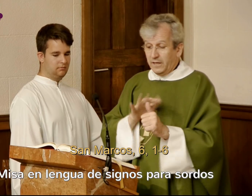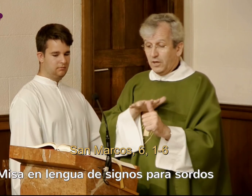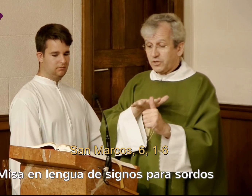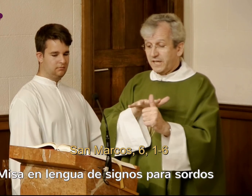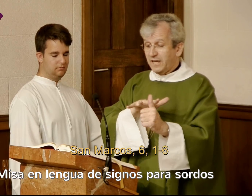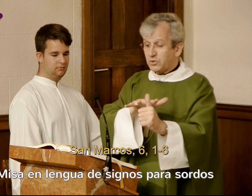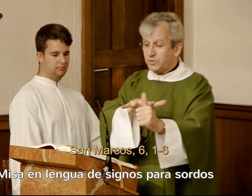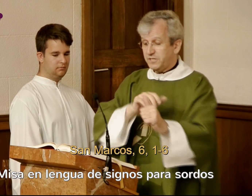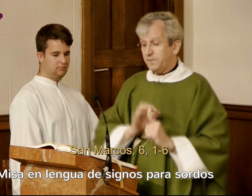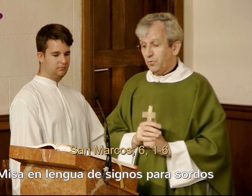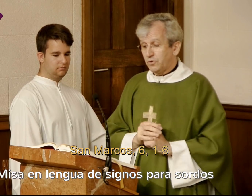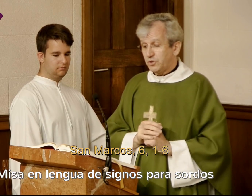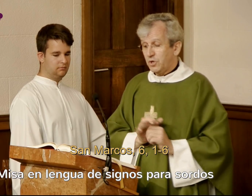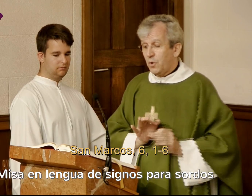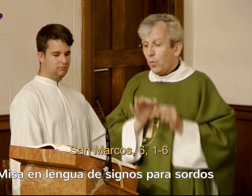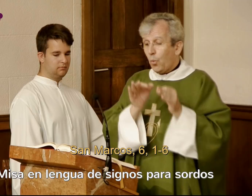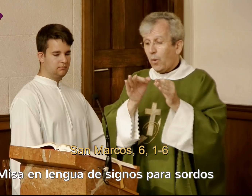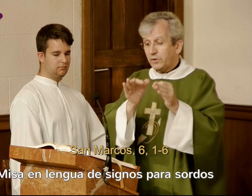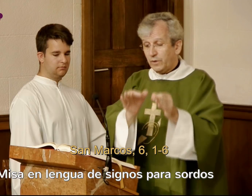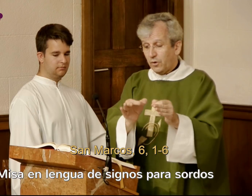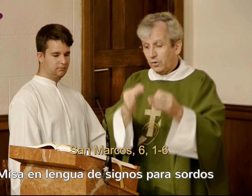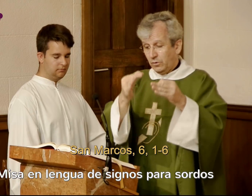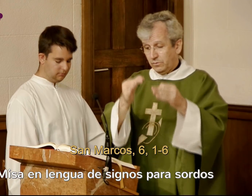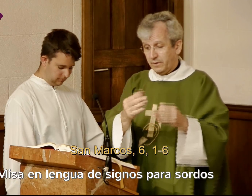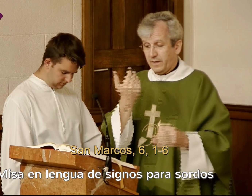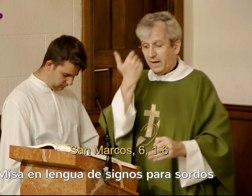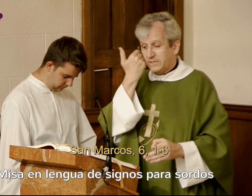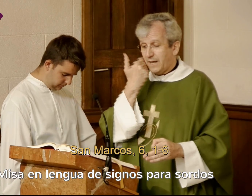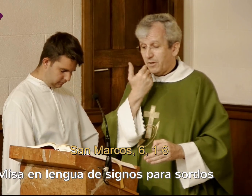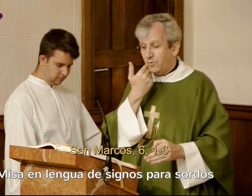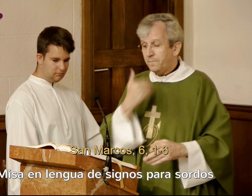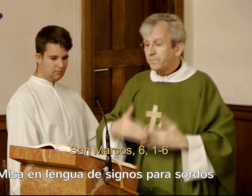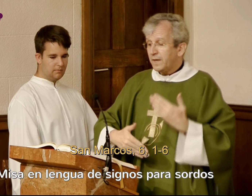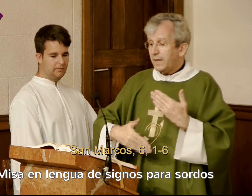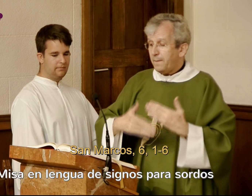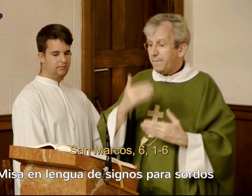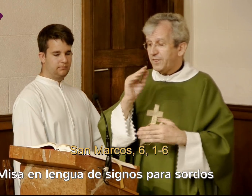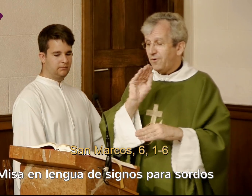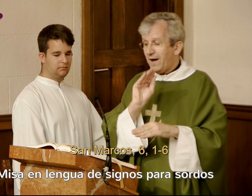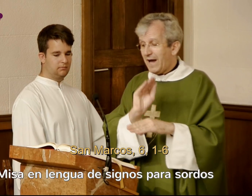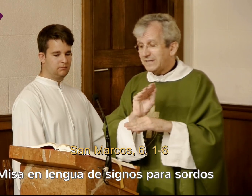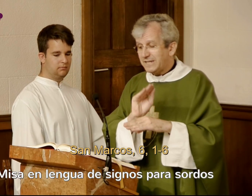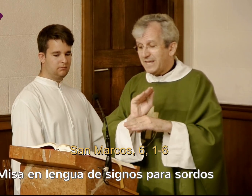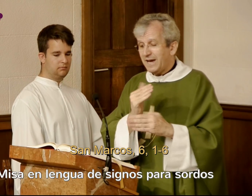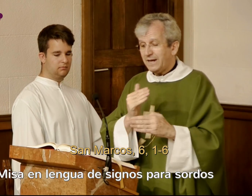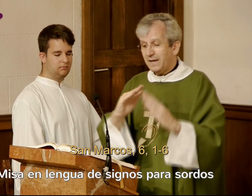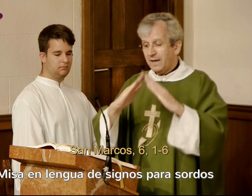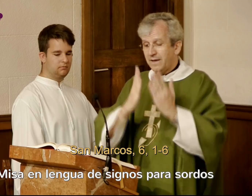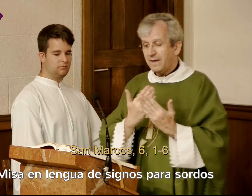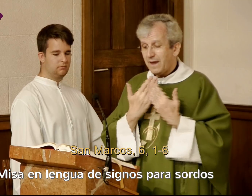y lo seguían sus discípulos. Cuando llegó el sábado, empezó a enseñar